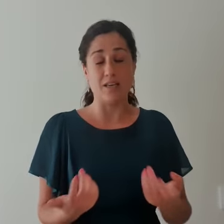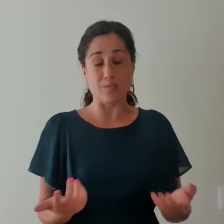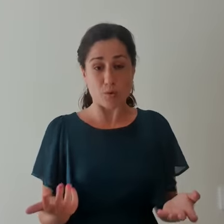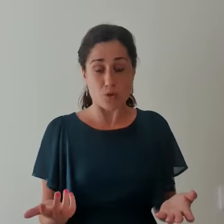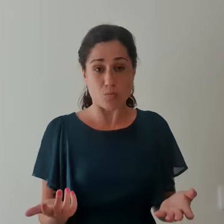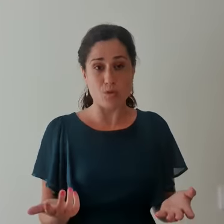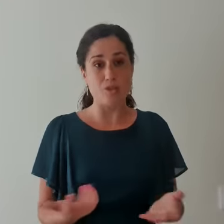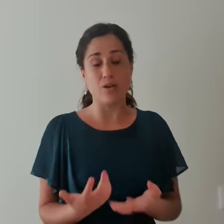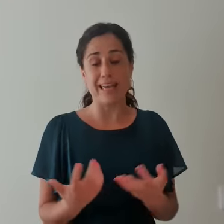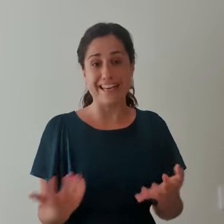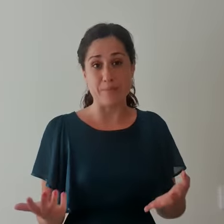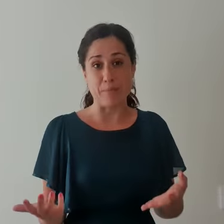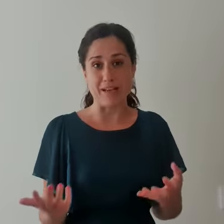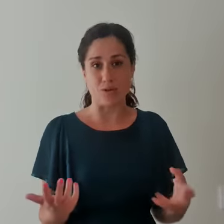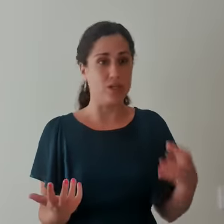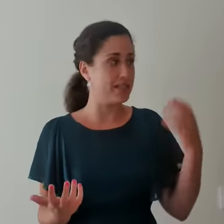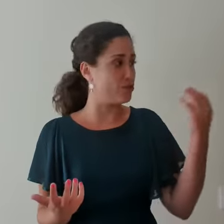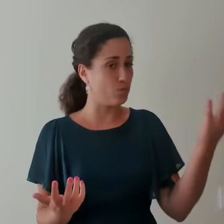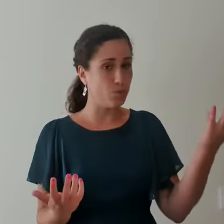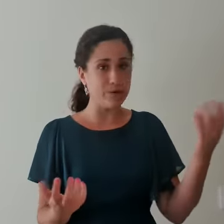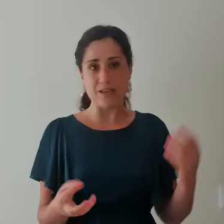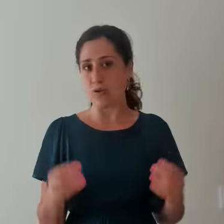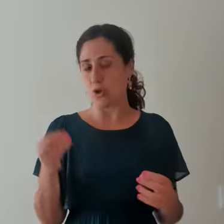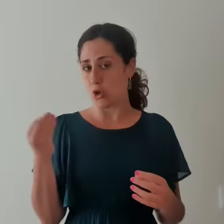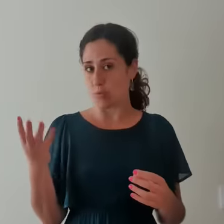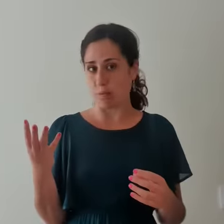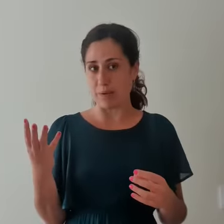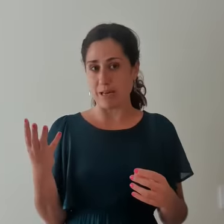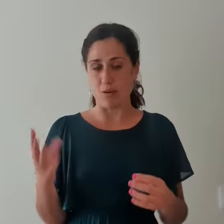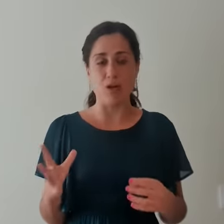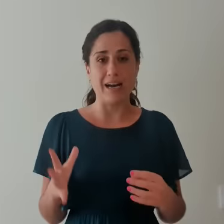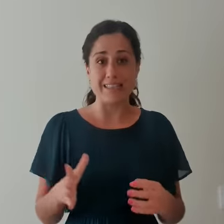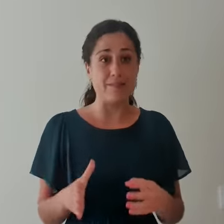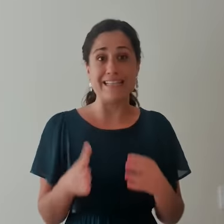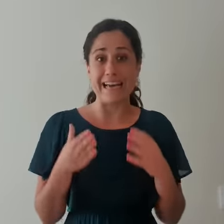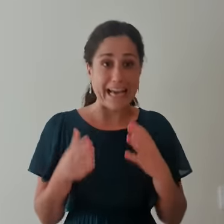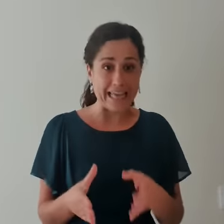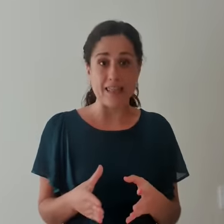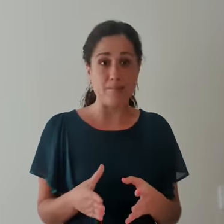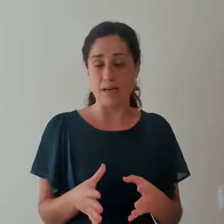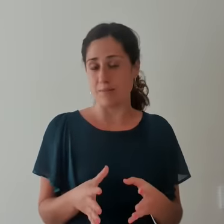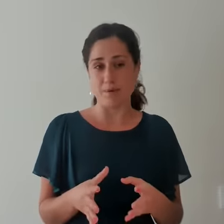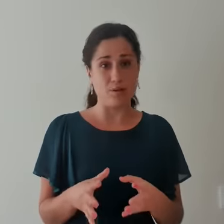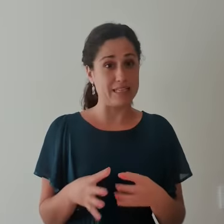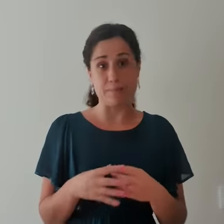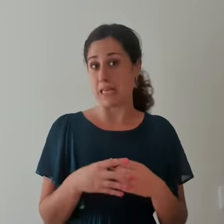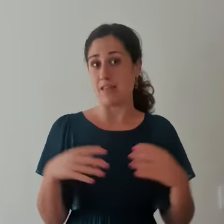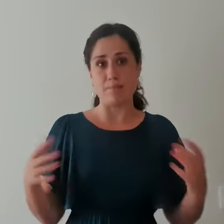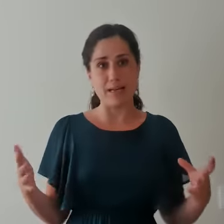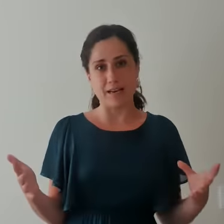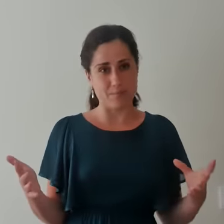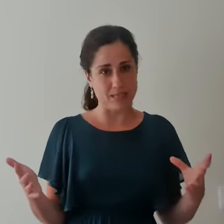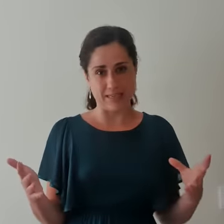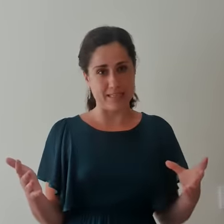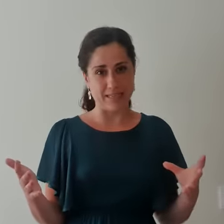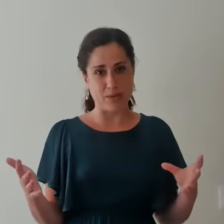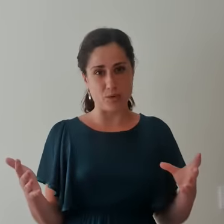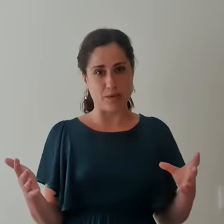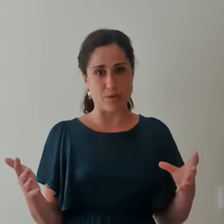por supuesto, el empleo, tanto público como privado, a través de la Agencia para el Empleo, que es la principal herramienta que tiene el